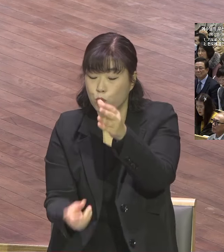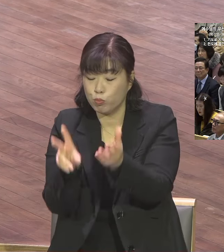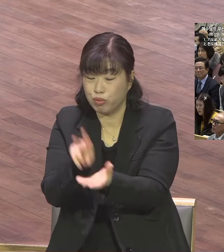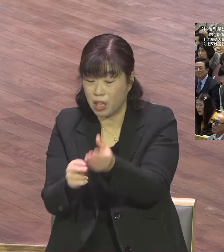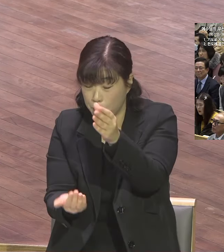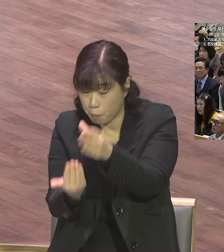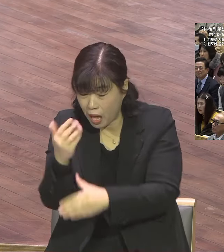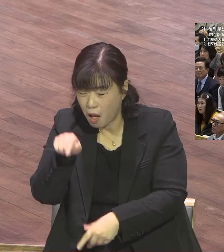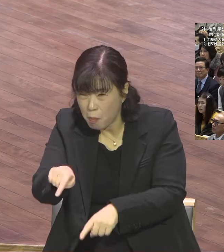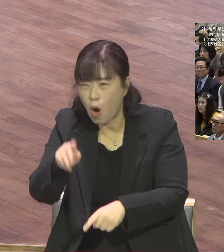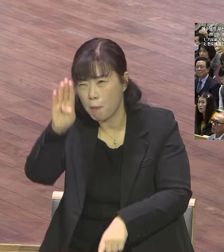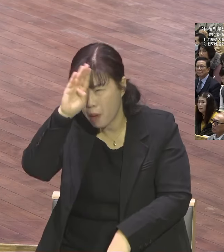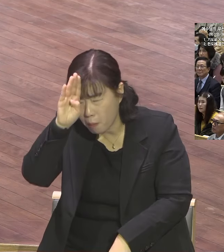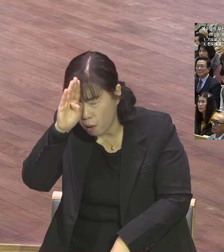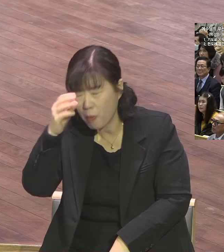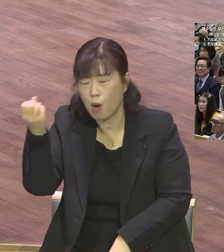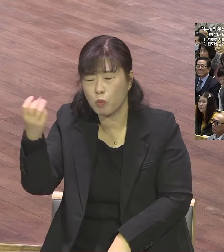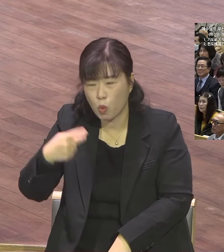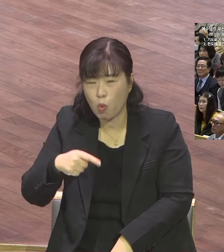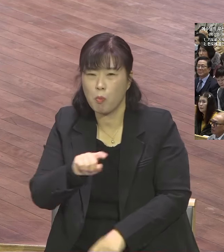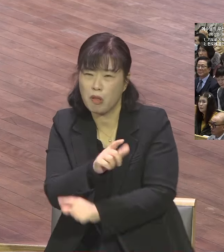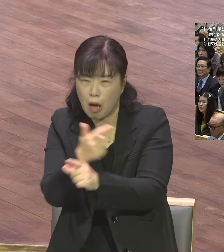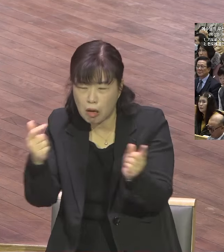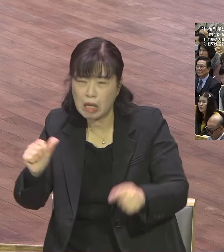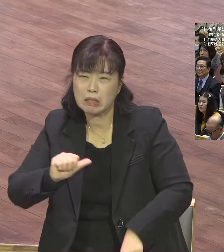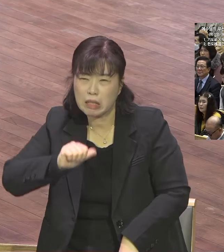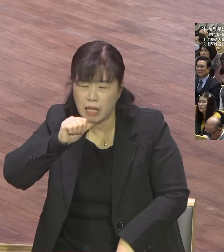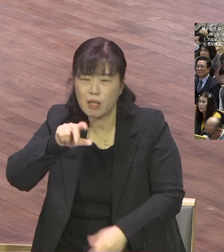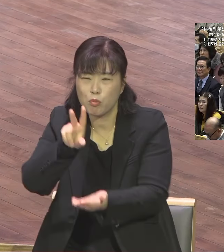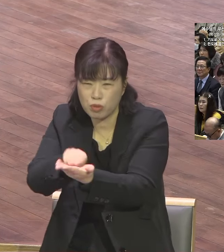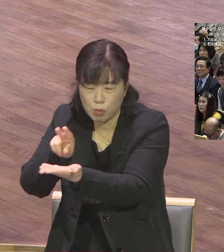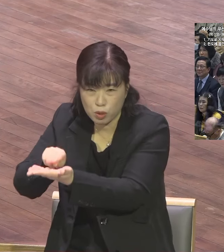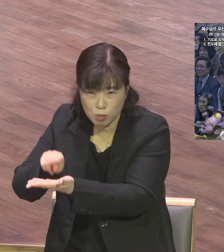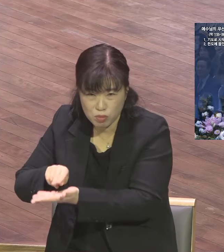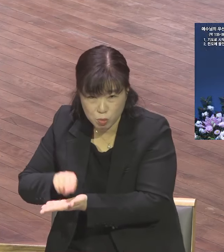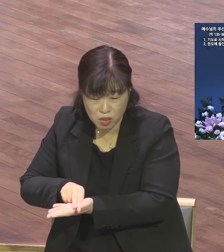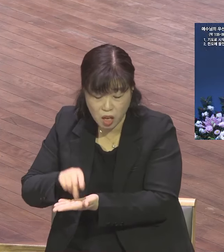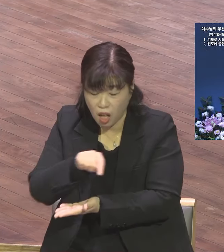거예요. 이게 전도예요. 전도. 근본 문제 해결입니다.